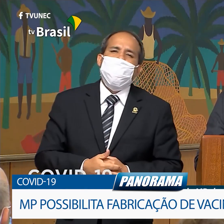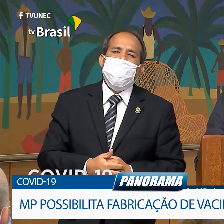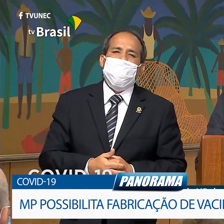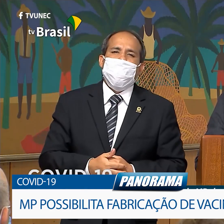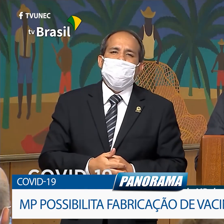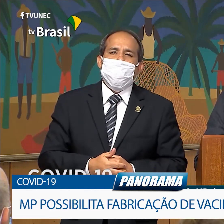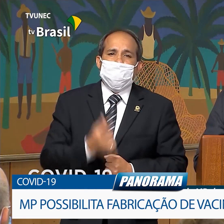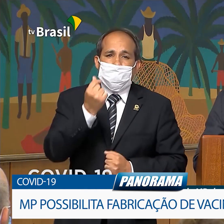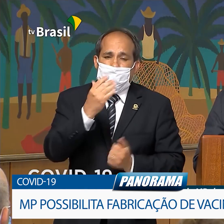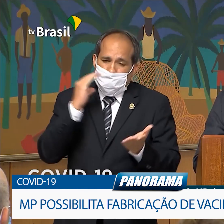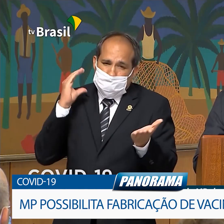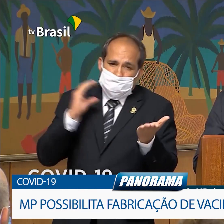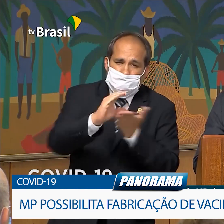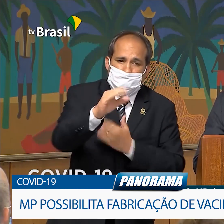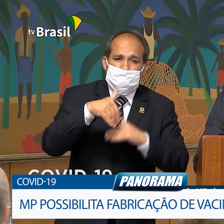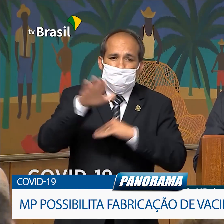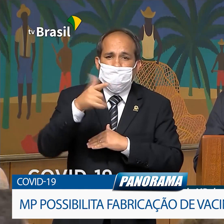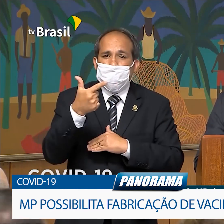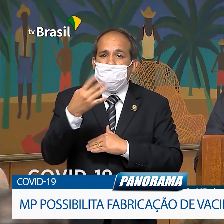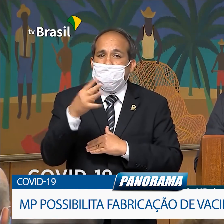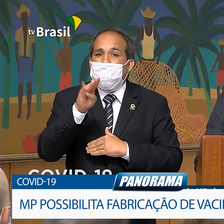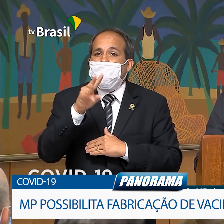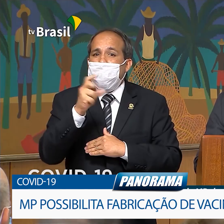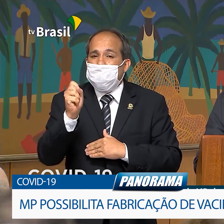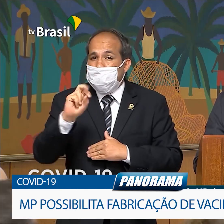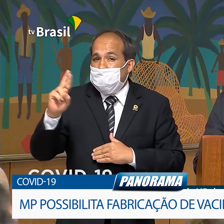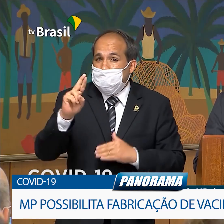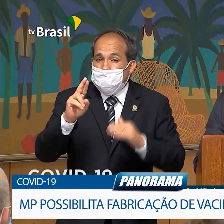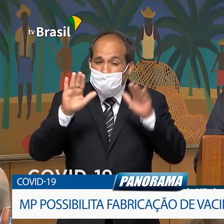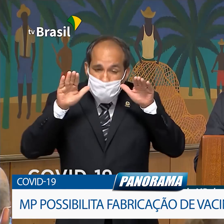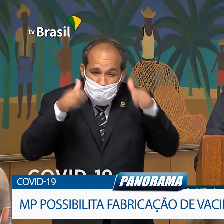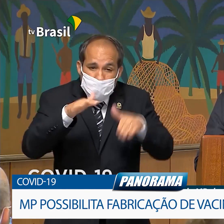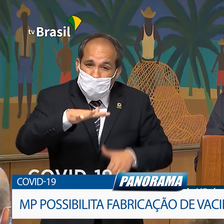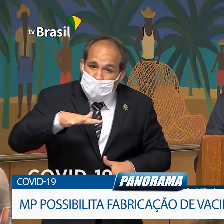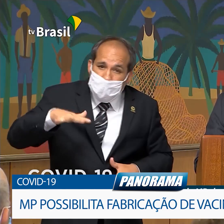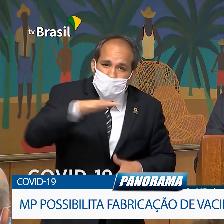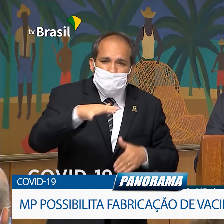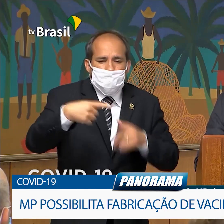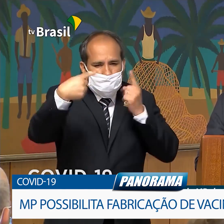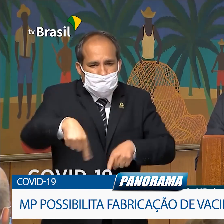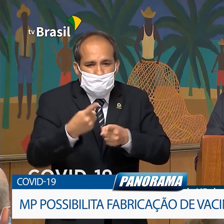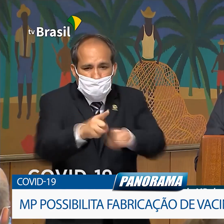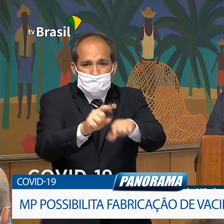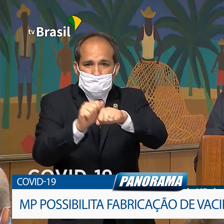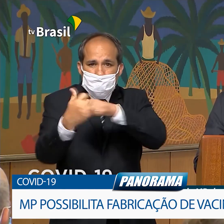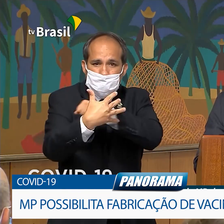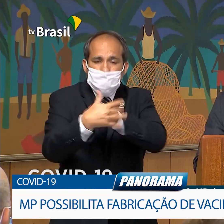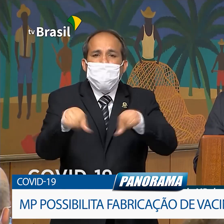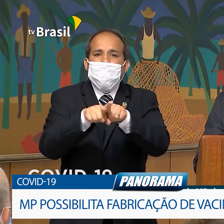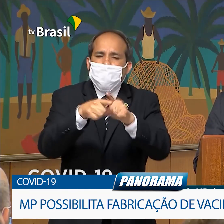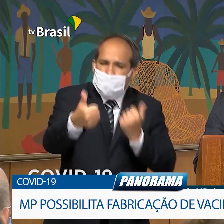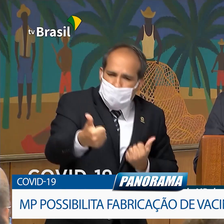Ao repassarmos mais de 24 bilhões de reais exclusivos para o combate ao coronavírus,